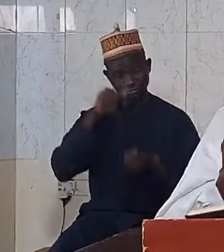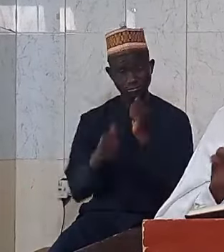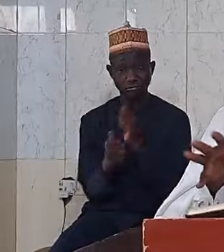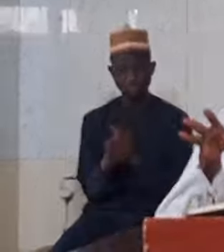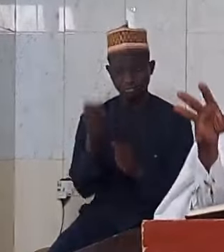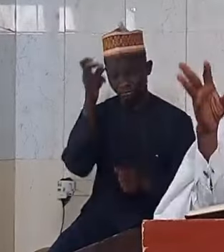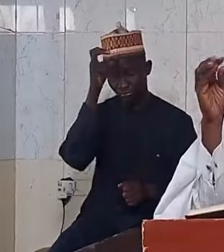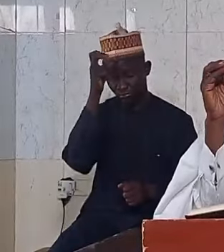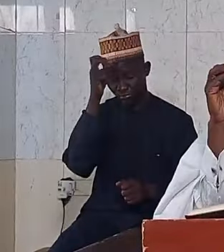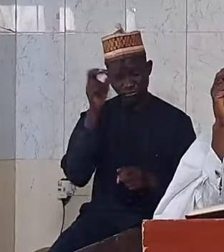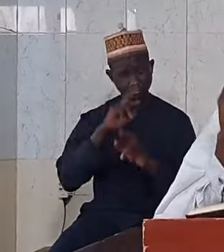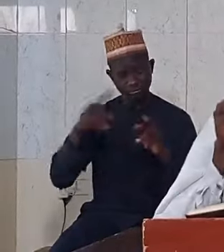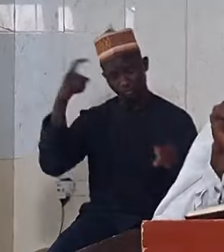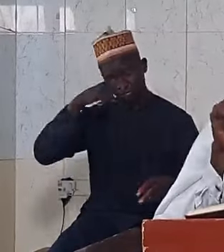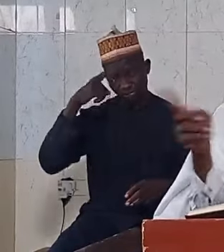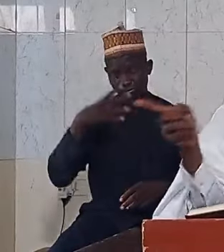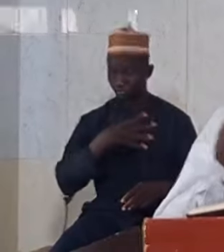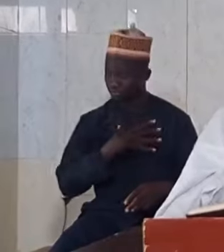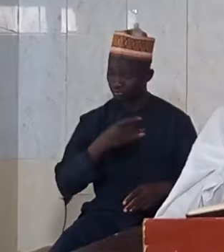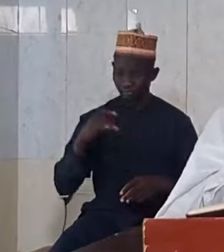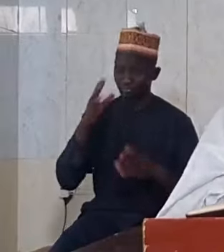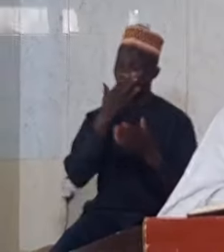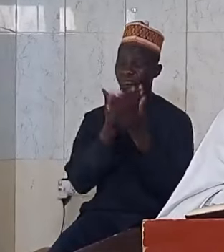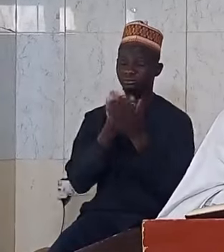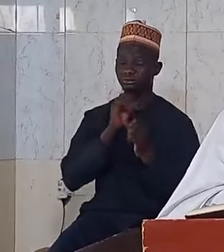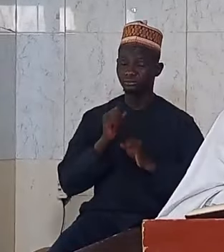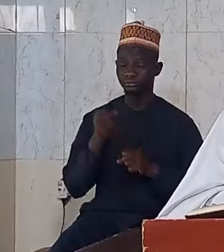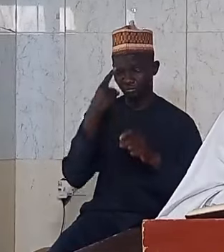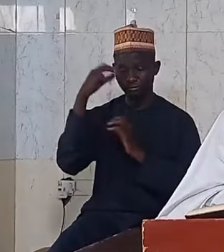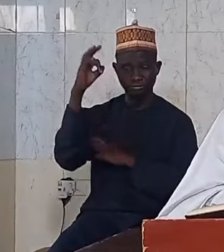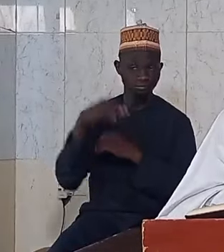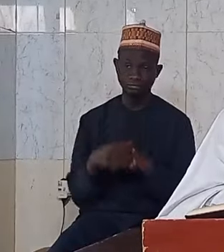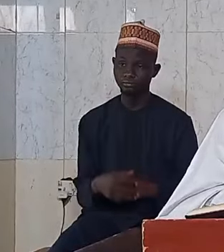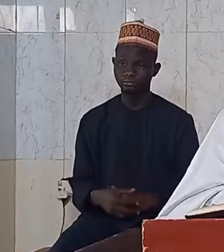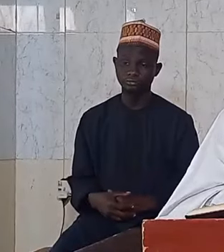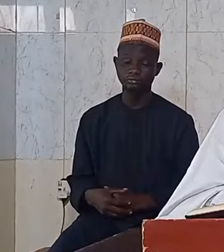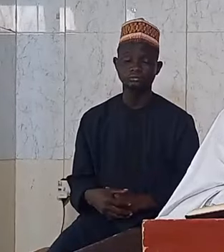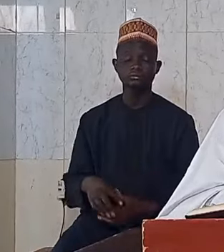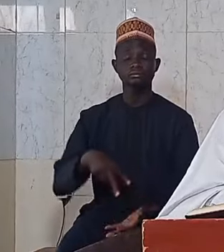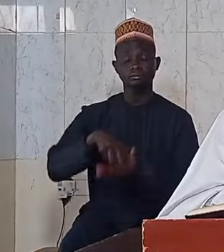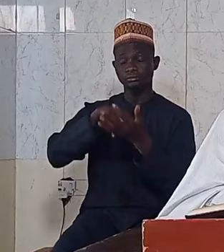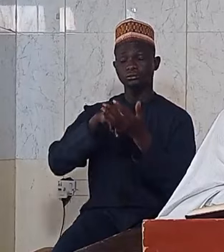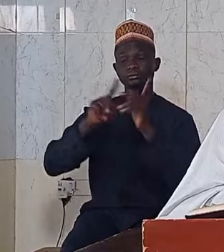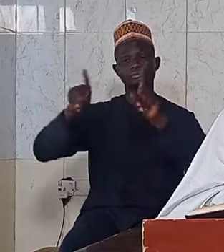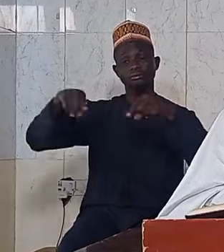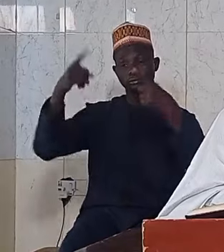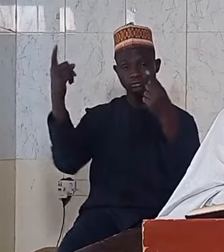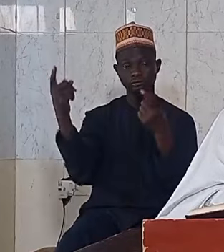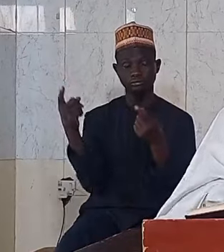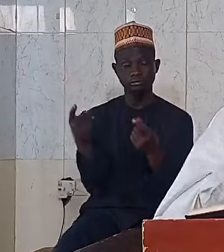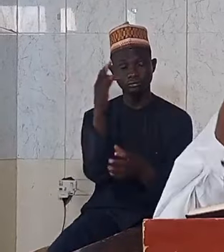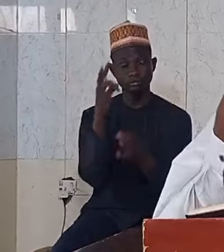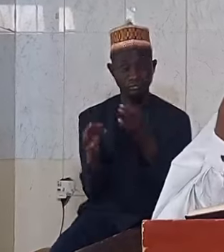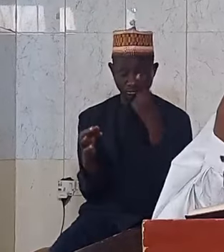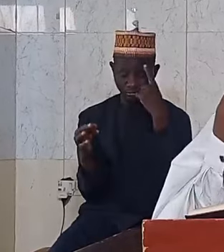aljani da kintsin shaidan irin waɗannan azkar tashi ka je yanzu